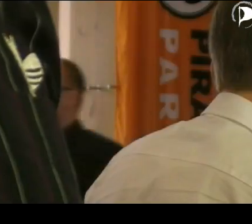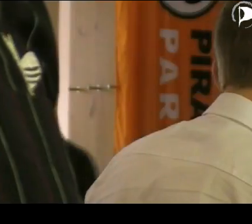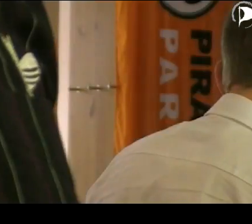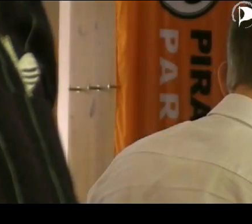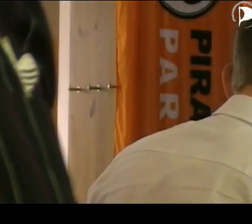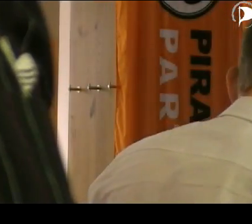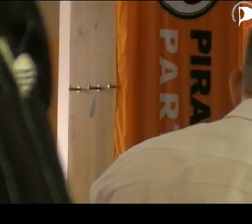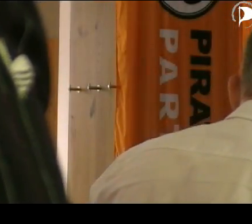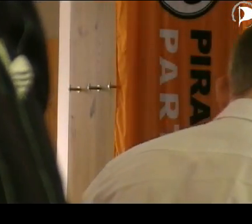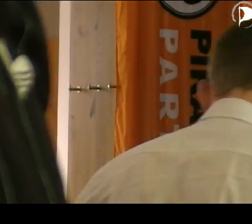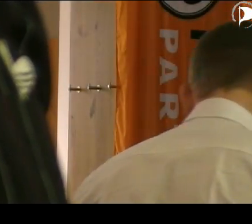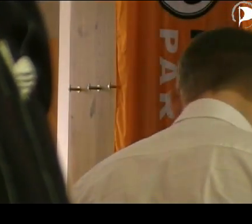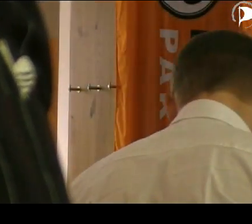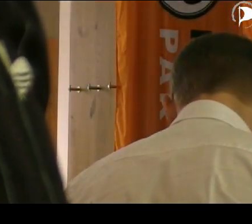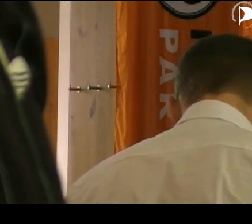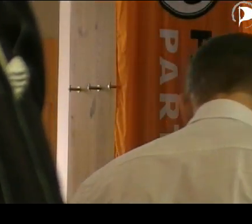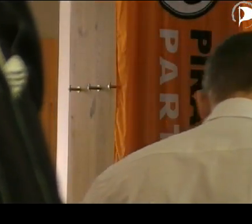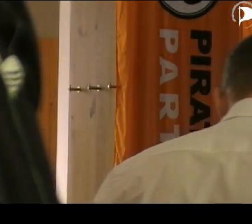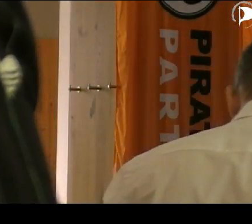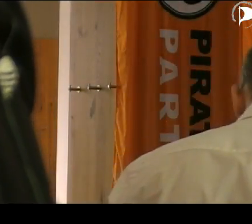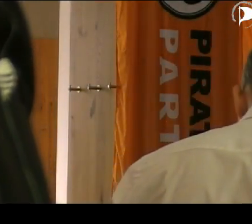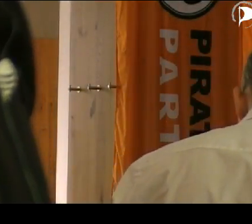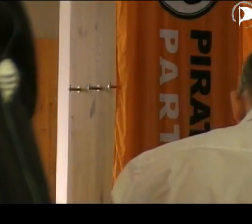und auch das karussell wird